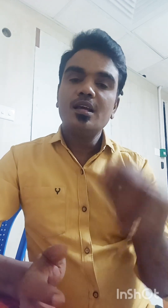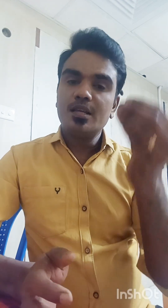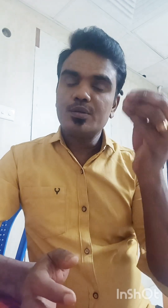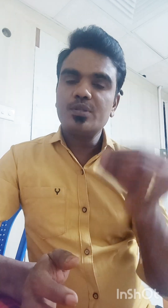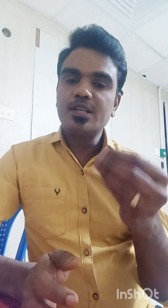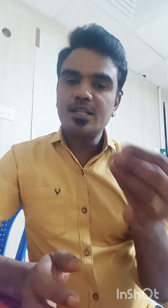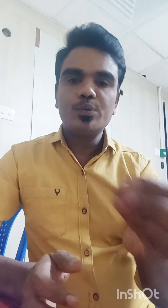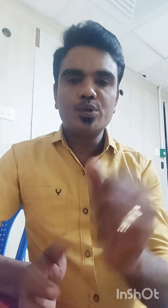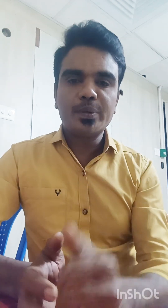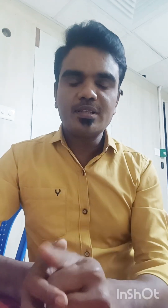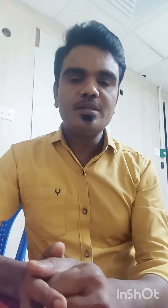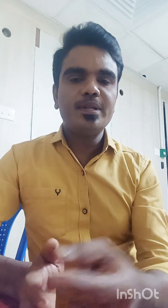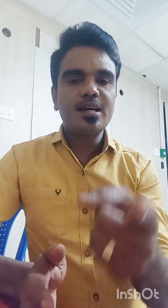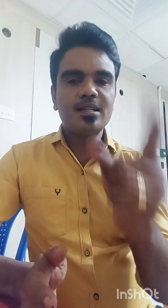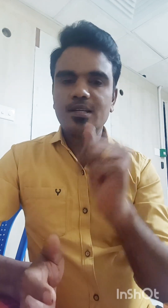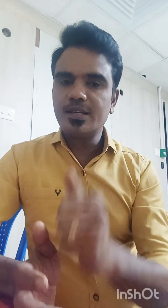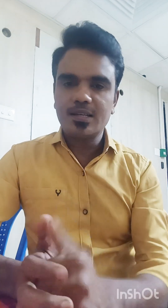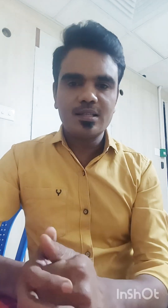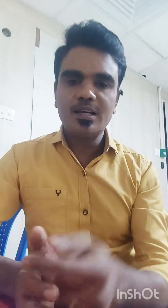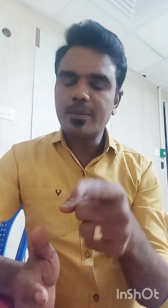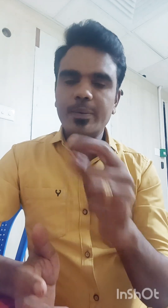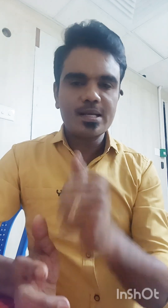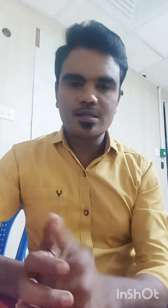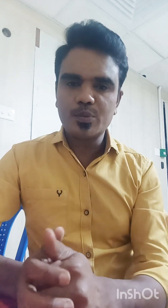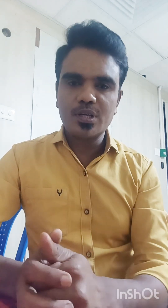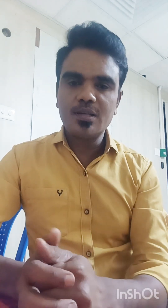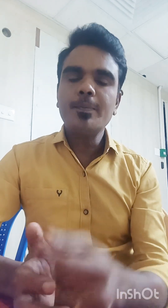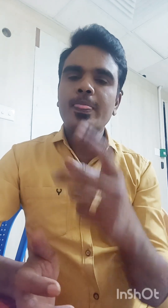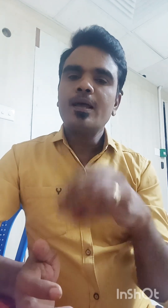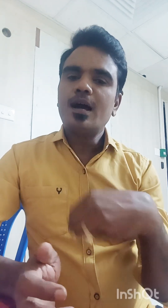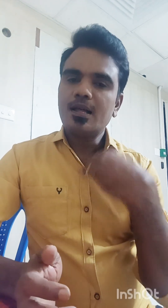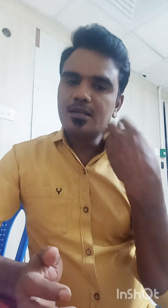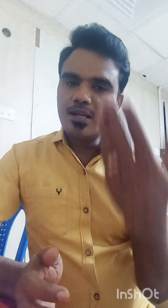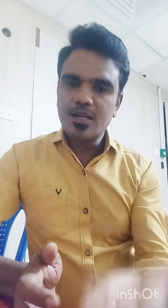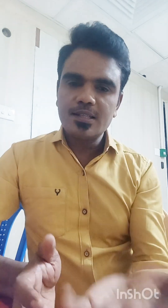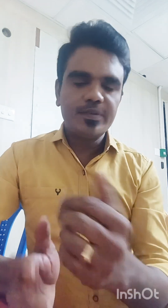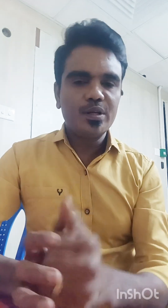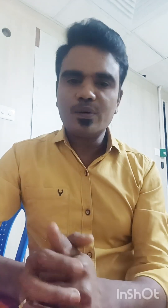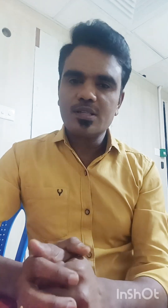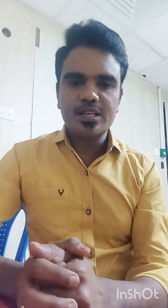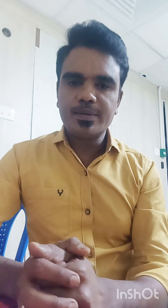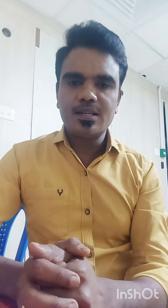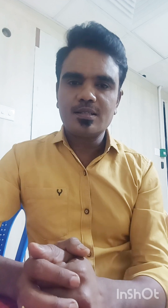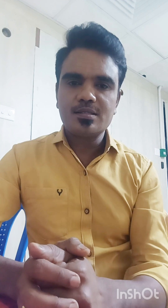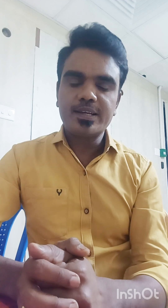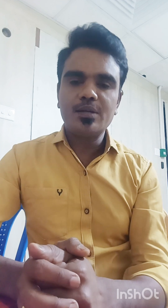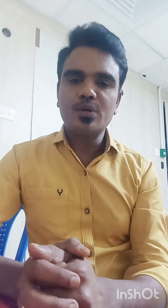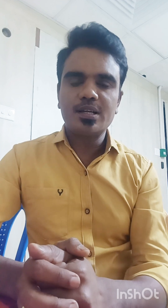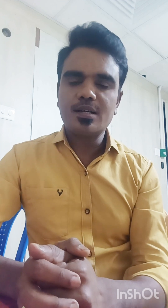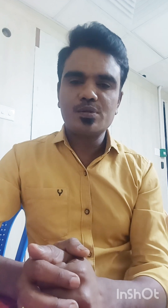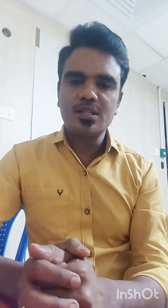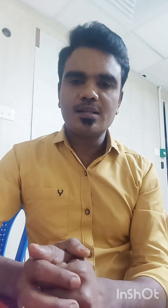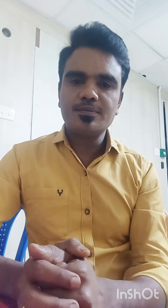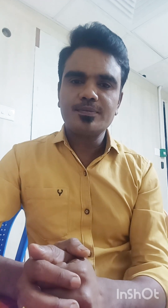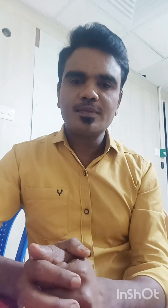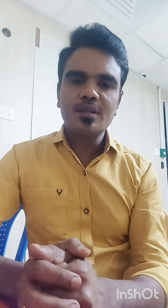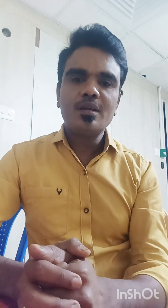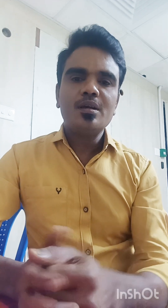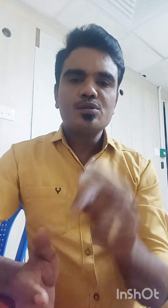இன்னும் இதில் ஏதாவது விட்டு போயிருந்தது அப்படின்னா அதெல்லாம் நீங்கள் எனக்கு இதை கமெண்ட் பாக்ஸில் போடுங்க. அதுக்கெல்லாம் நான் அடுத்த வீடியோவில் உங்களுக்கு சைன்லாம் உங்களுக்கு என்னென்னு சொல்லித்தரேன். ஸோ இப்போ